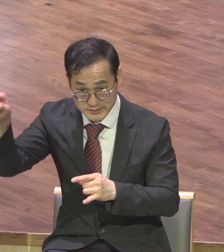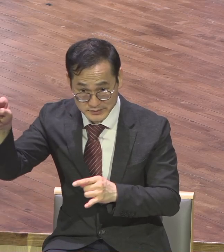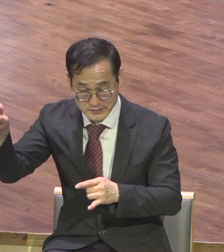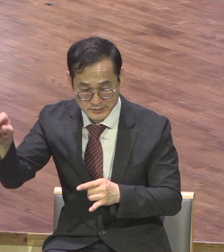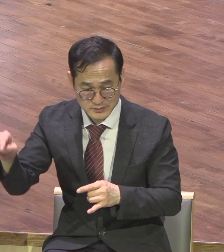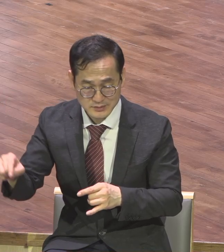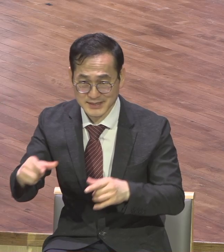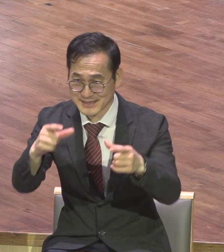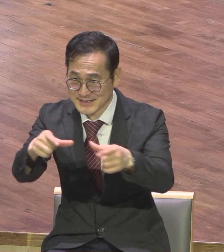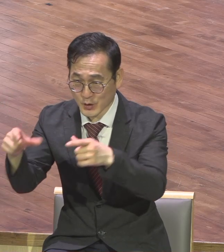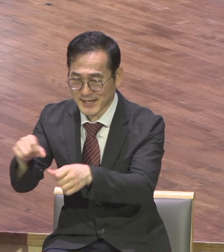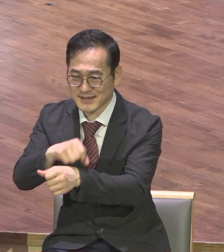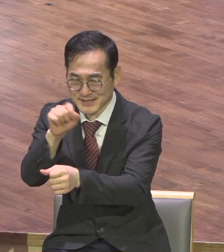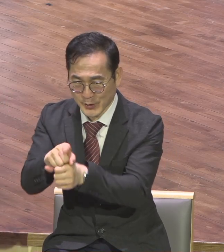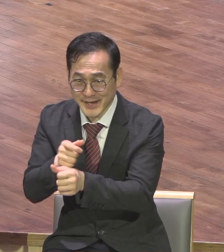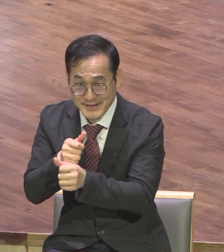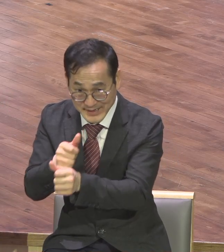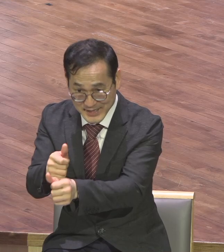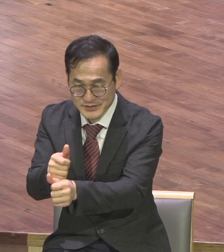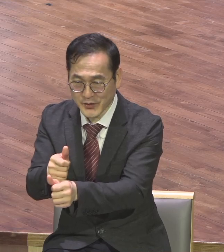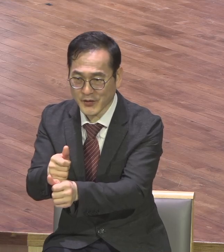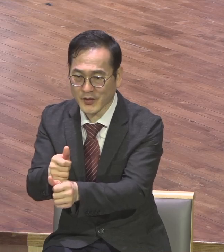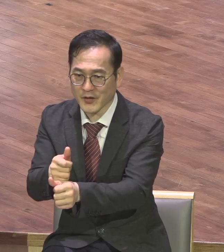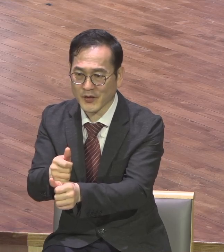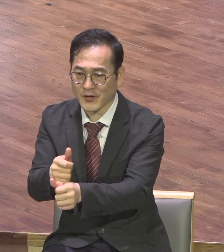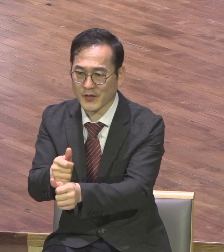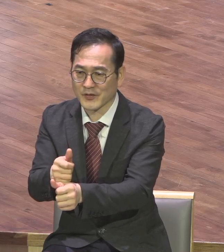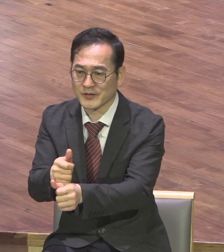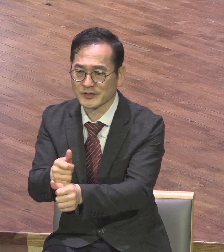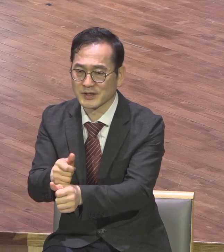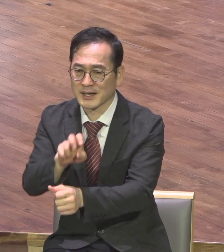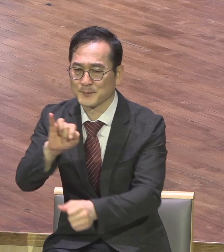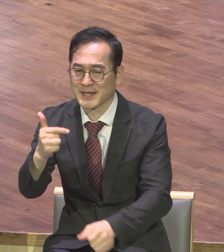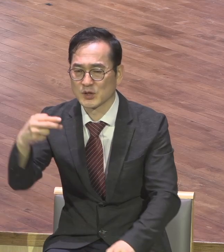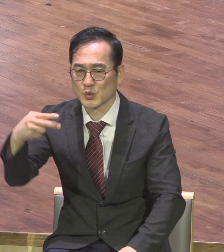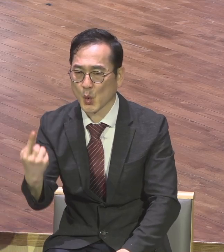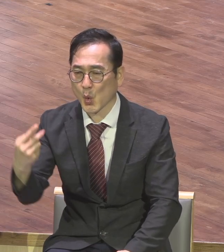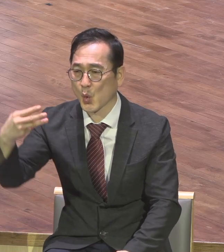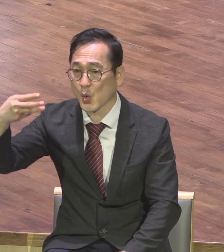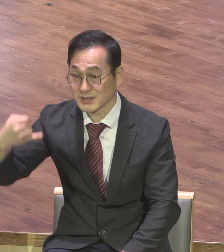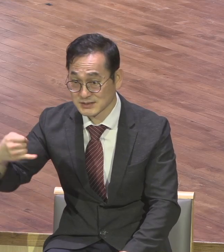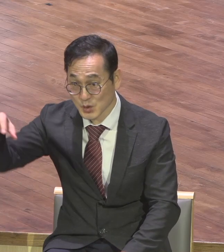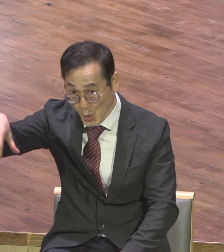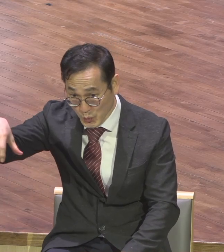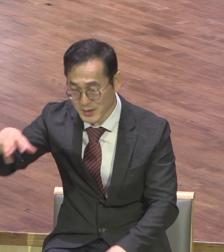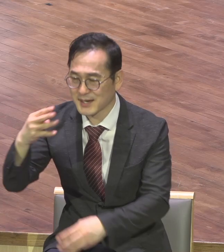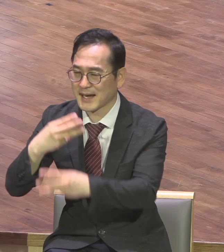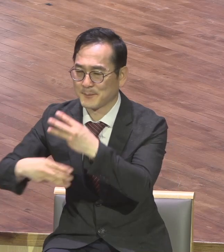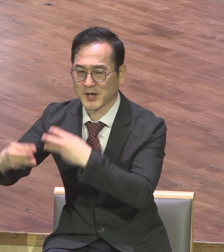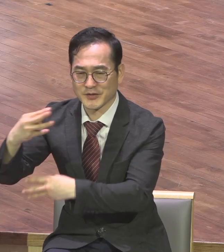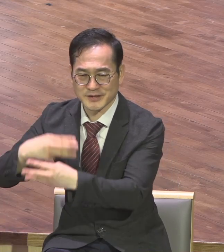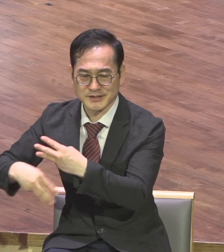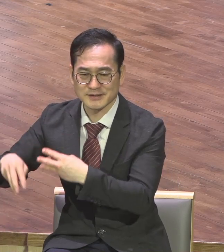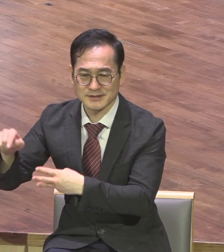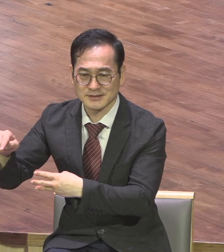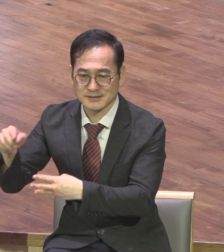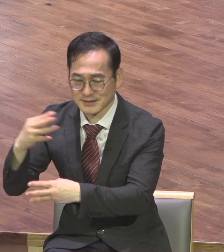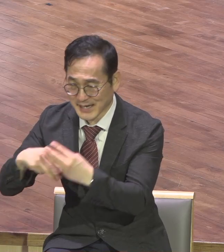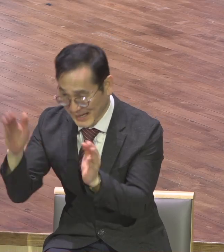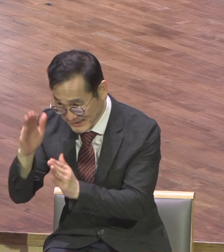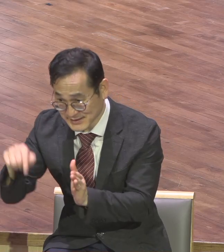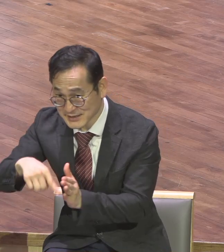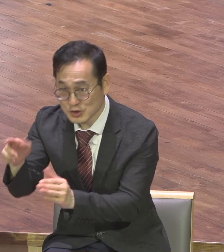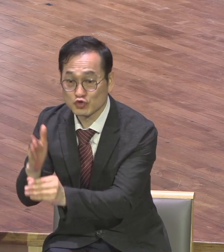지역 특성에 맞는 전문성 캠프입니다. 민도르 지역에서는 렘넌트들을 대상으로 하는 이